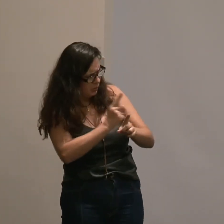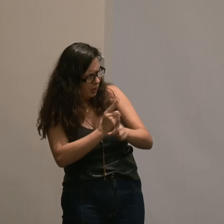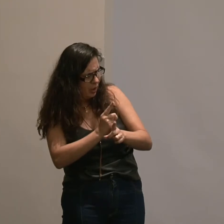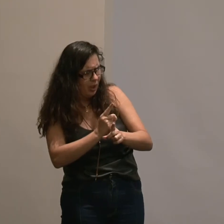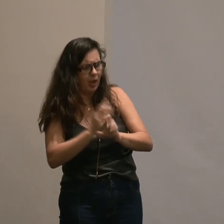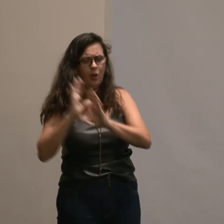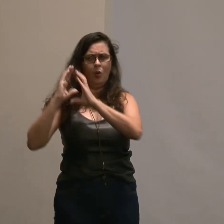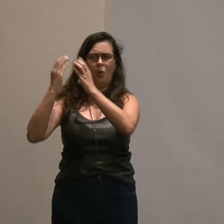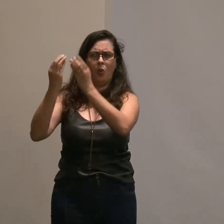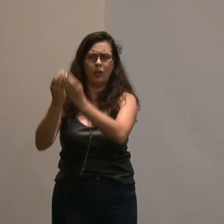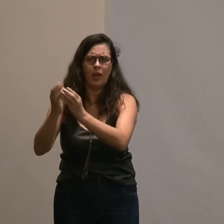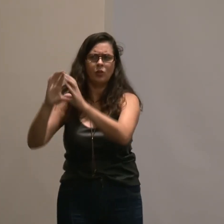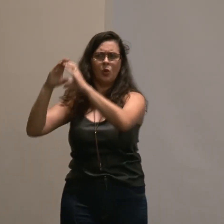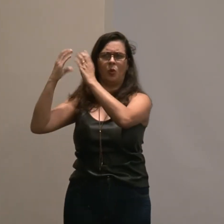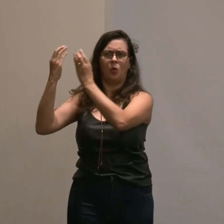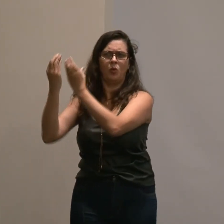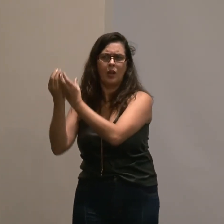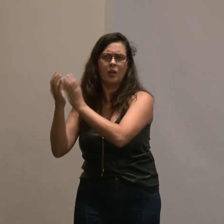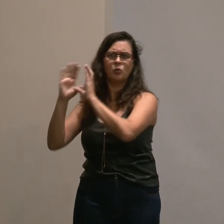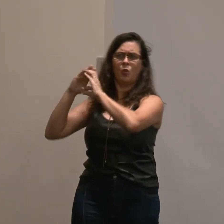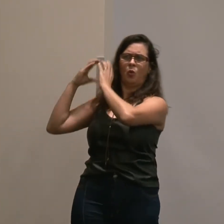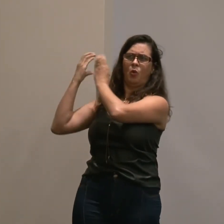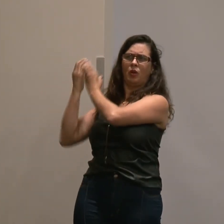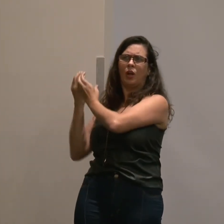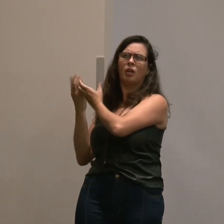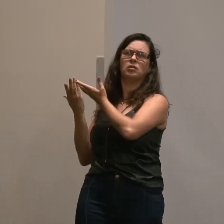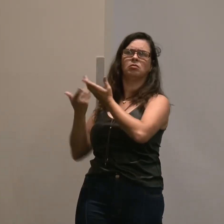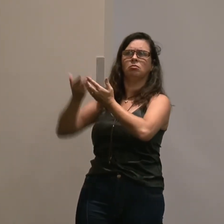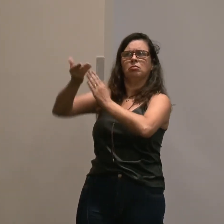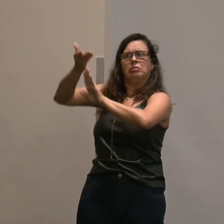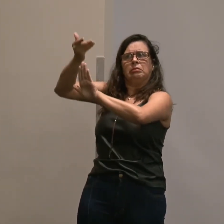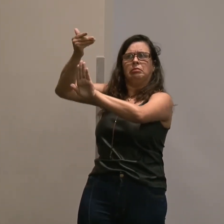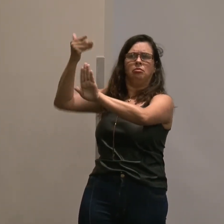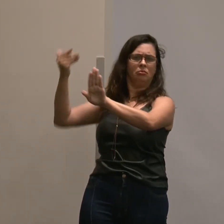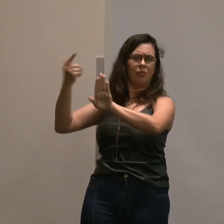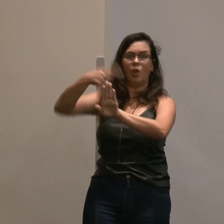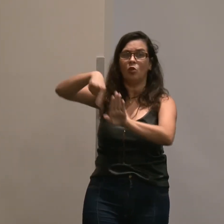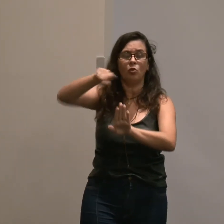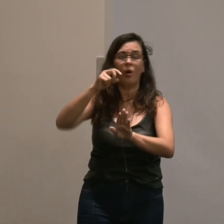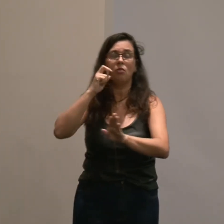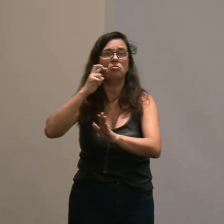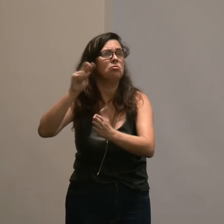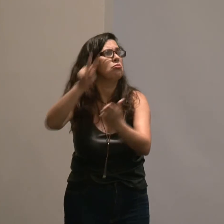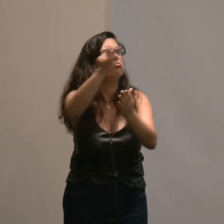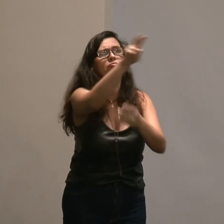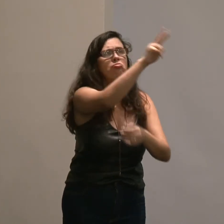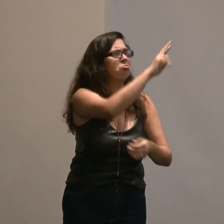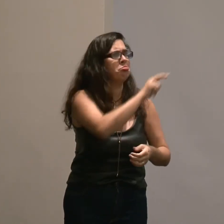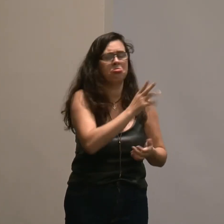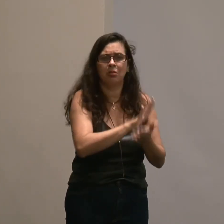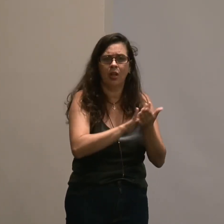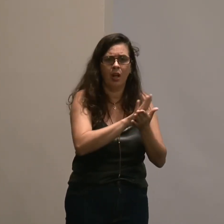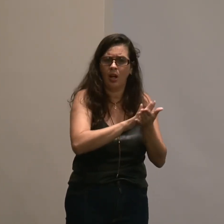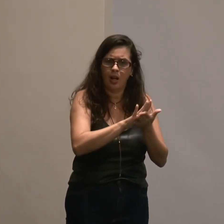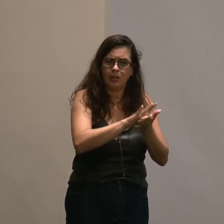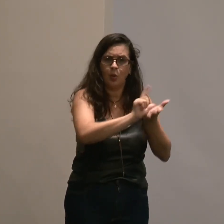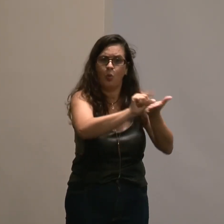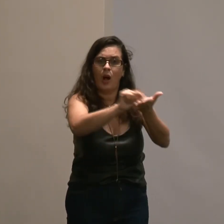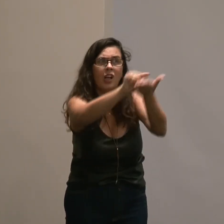encontramos diversas novidades diversos congressos que antecederam aos que a gente costuma falar